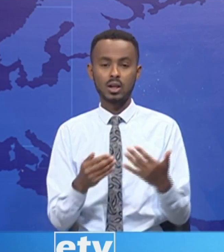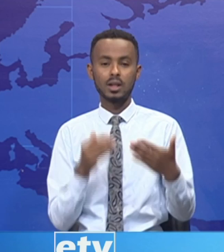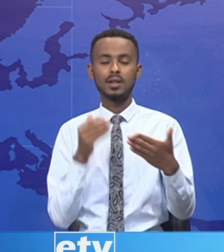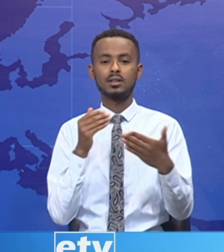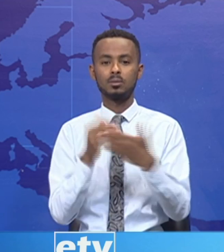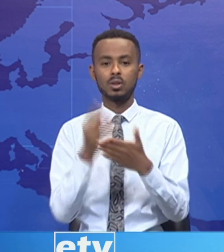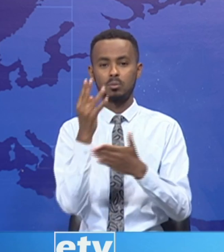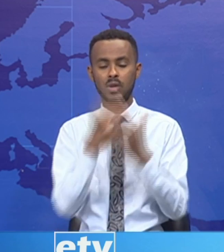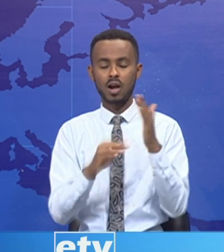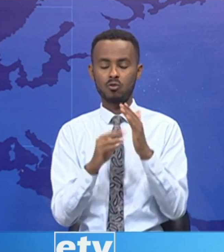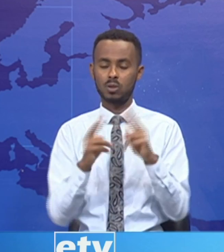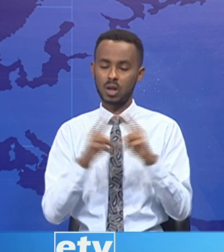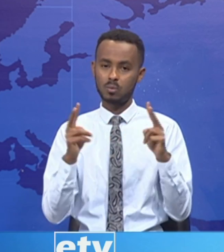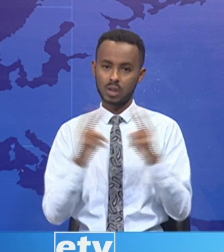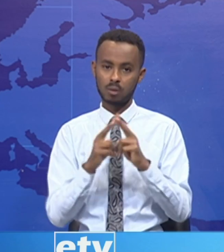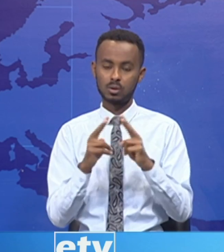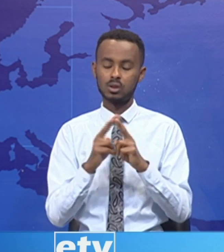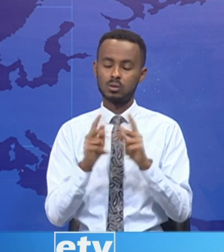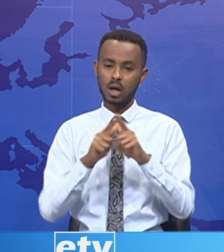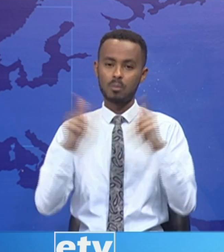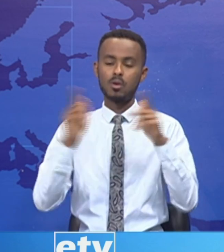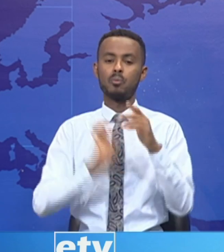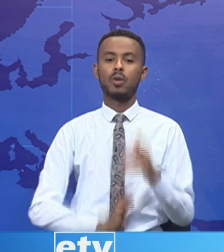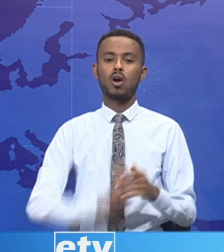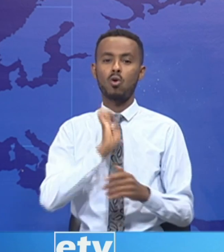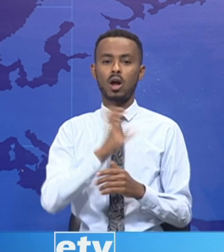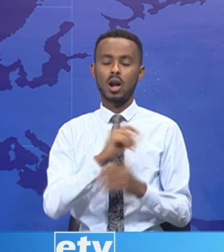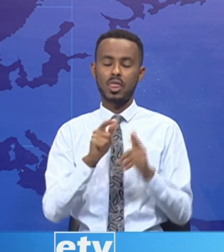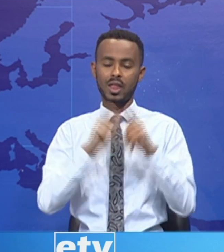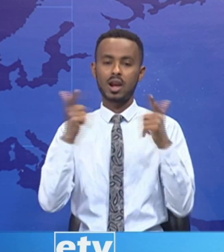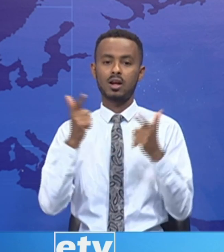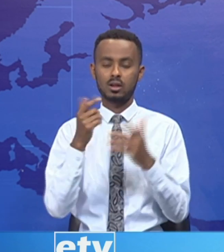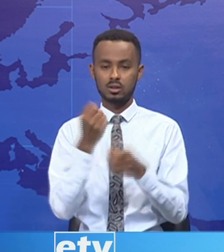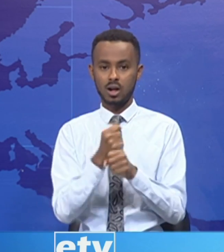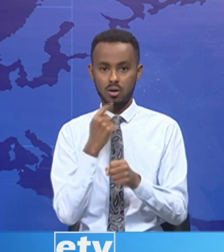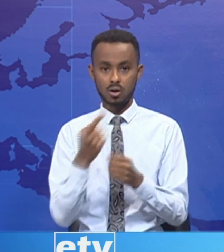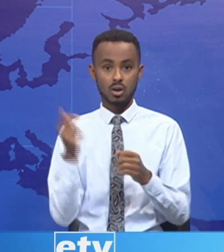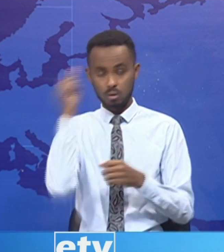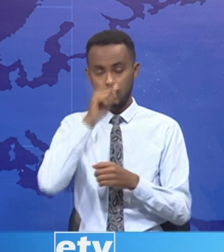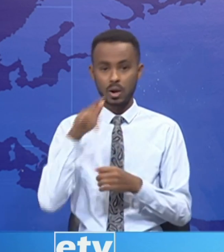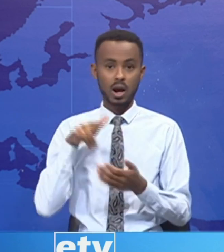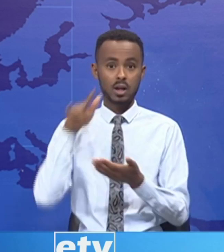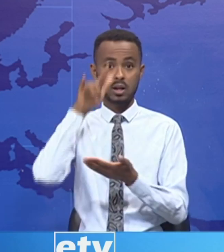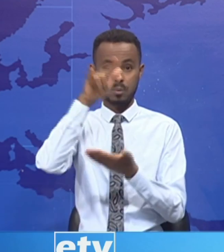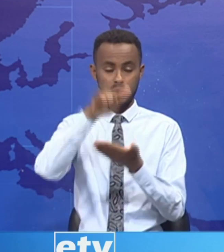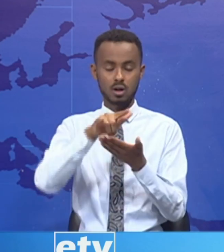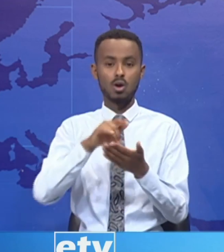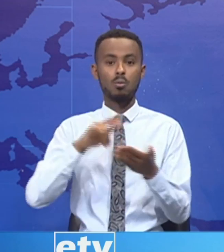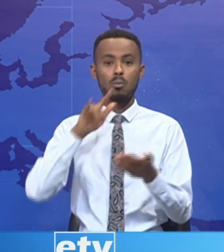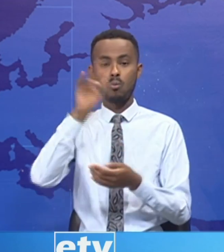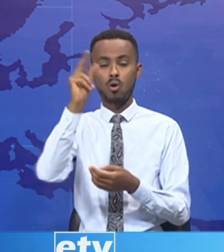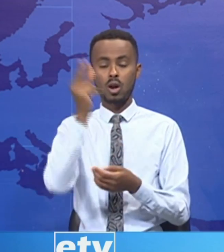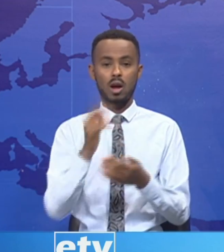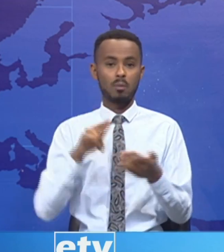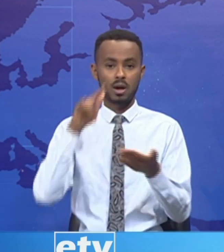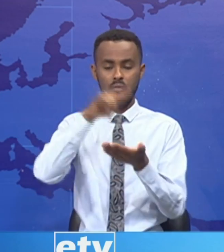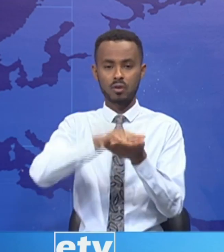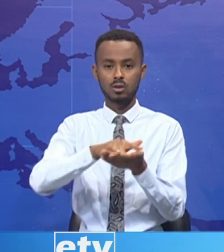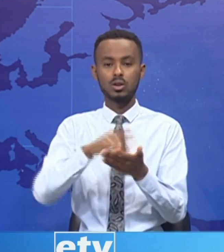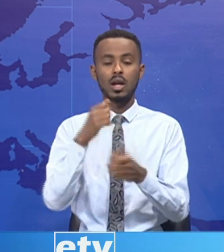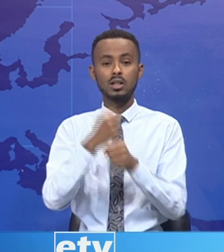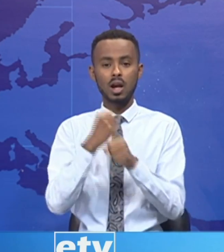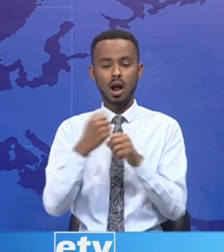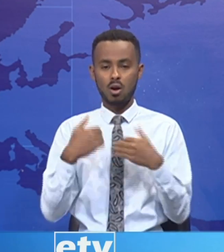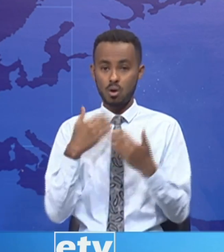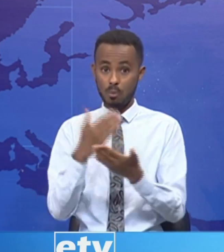የደረስንበት ምዕራፍ በጣም እጅግ የሚያኮራና ትልቅ ነው። የኢትዮጵያ አየር መንገድ በቦሌ ዓለም አቀፍ አየር ማረፊያ ውስጥ እያካሄደ